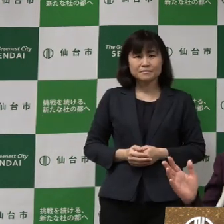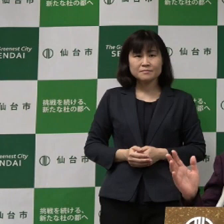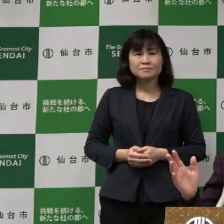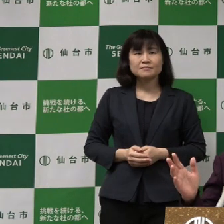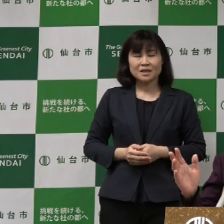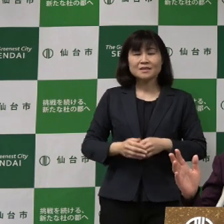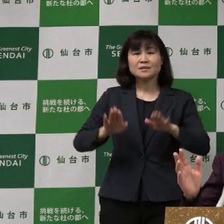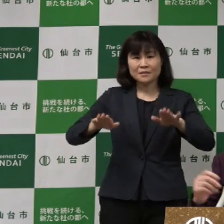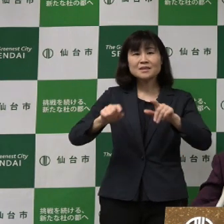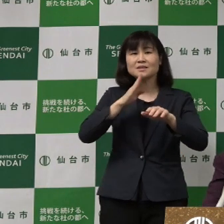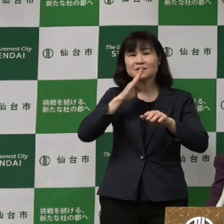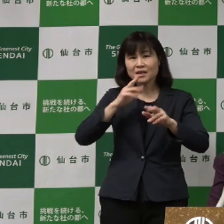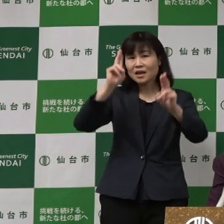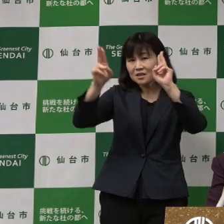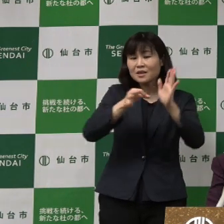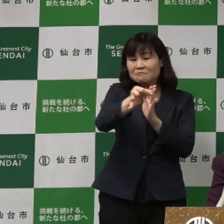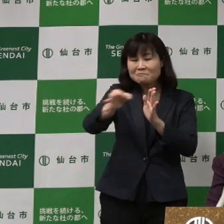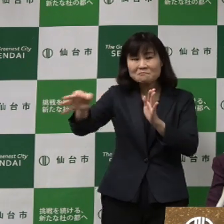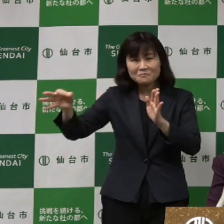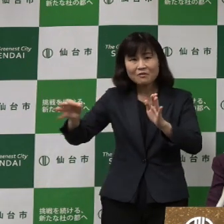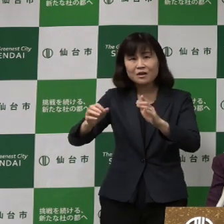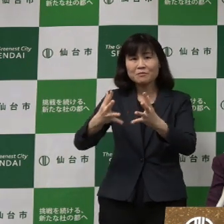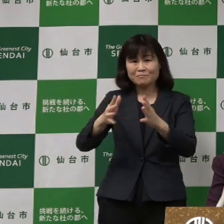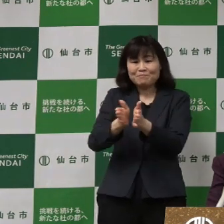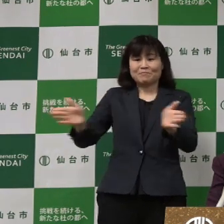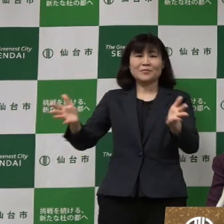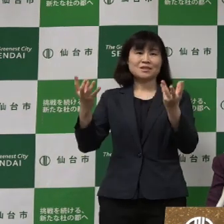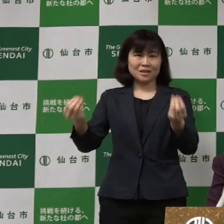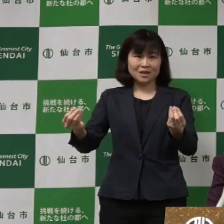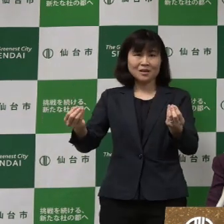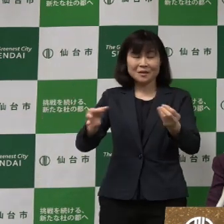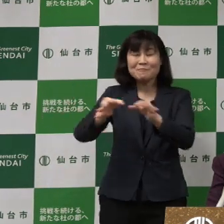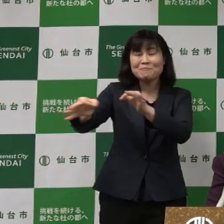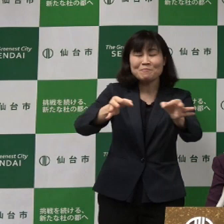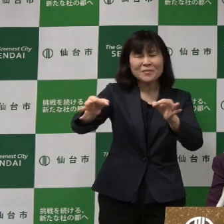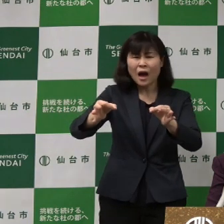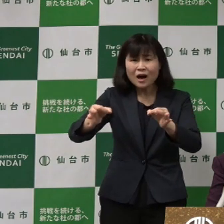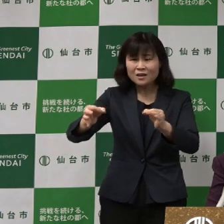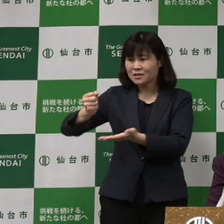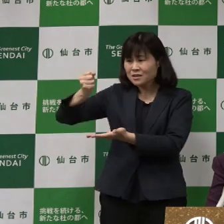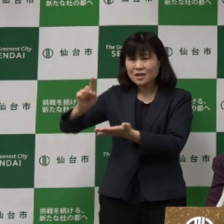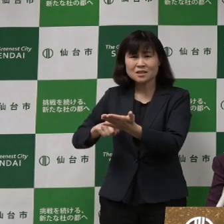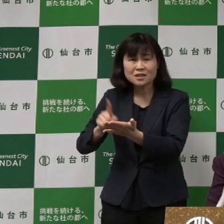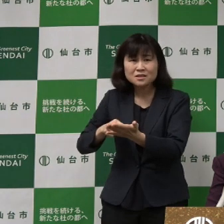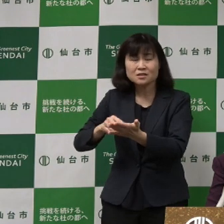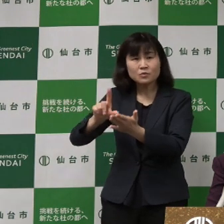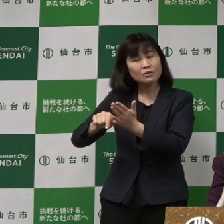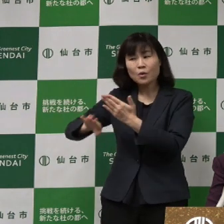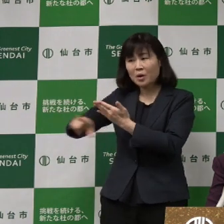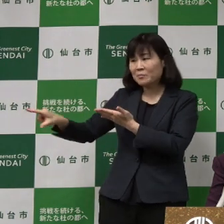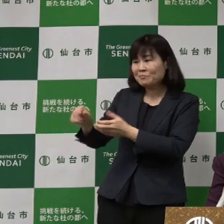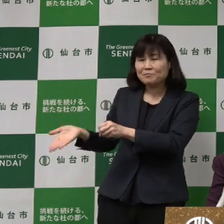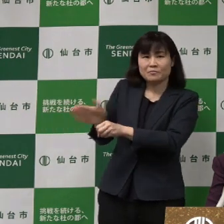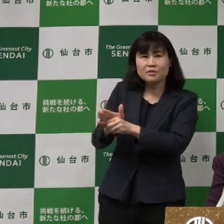ですね、予算が足りなくなれば追加でまた補正ということにもなるんだろうというふうには思っております